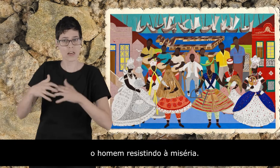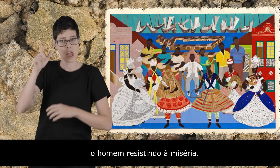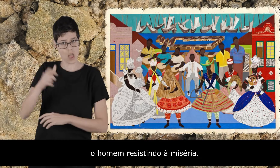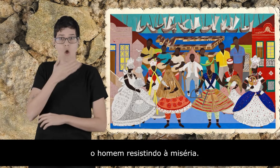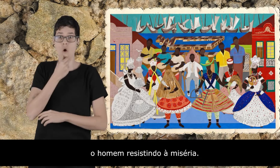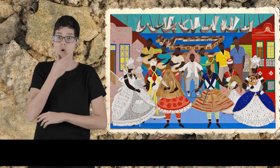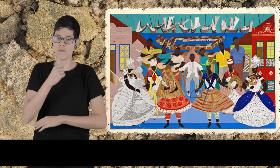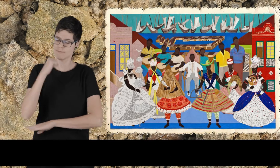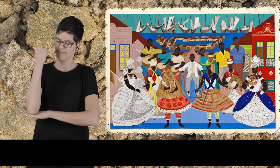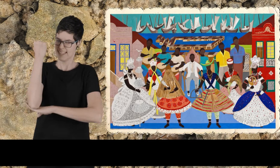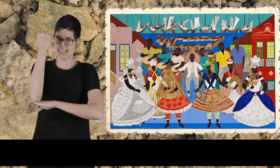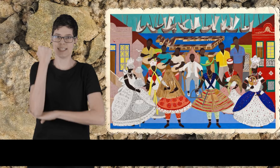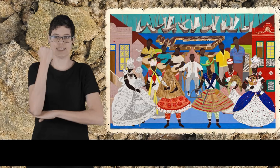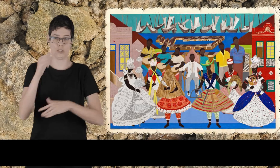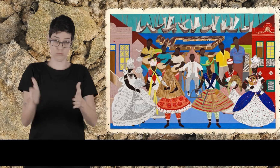resistindo à miséria.